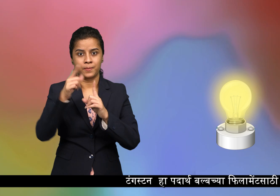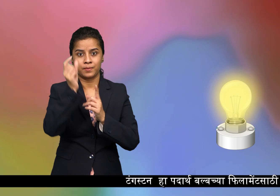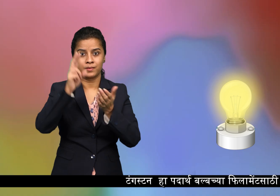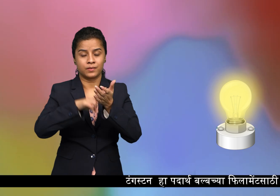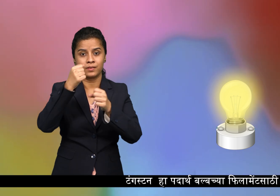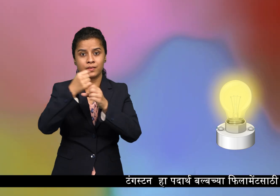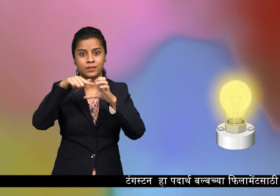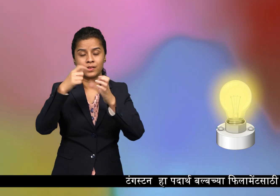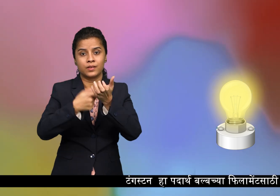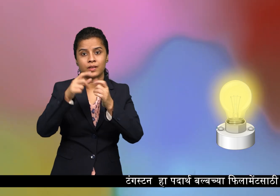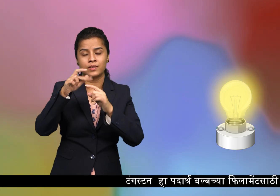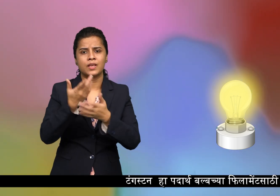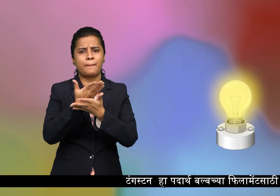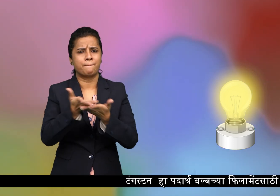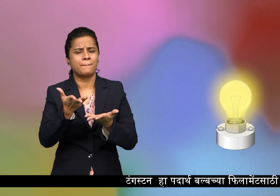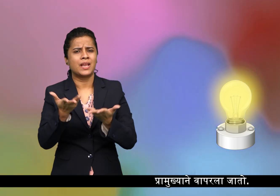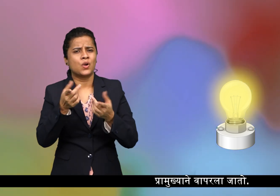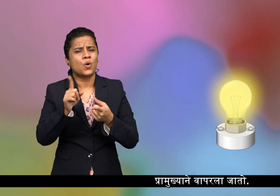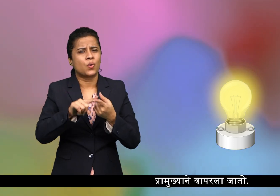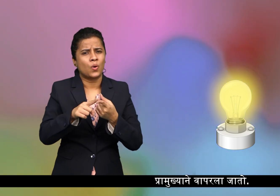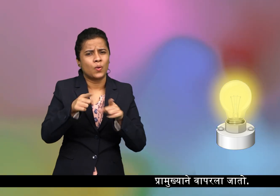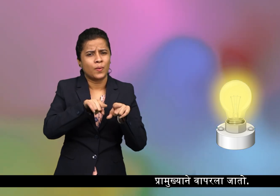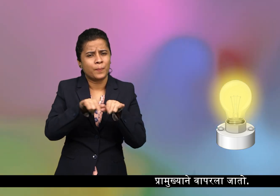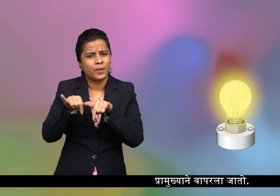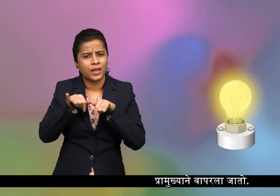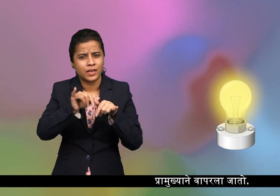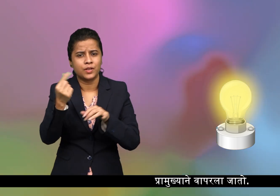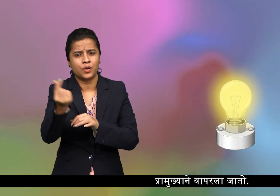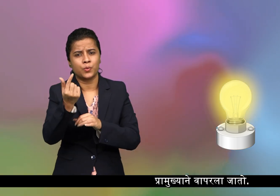टंगस्टन हा पदार्थ बल्बच्या फिलामेंटसाठी प्रामुख्याने वापरला जातो.